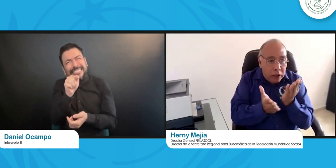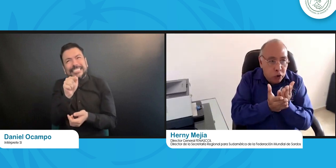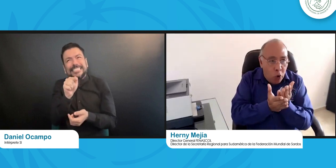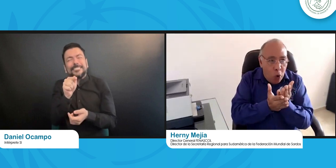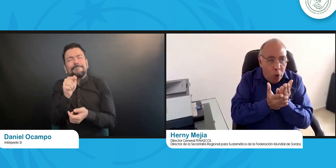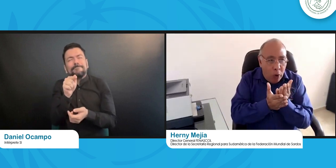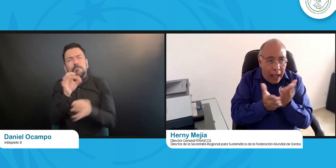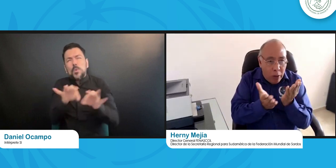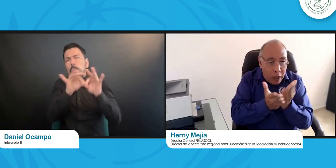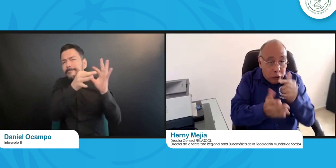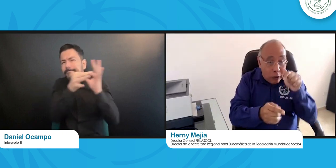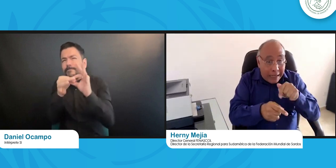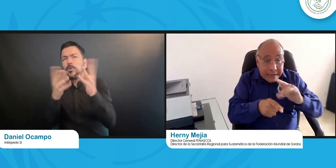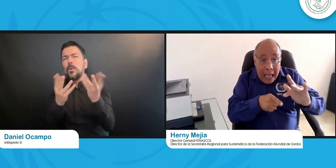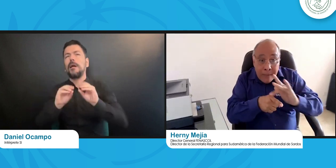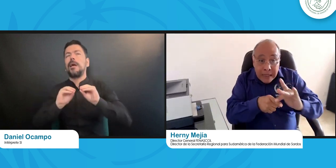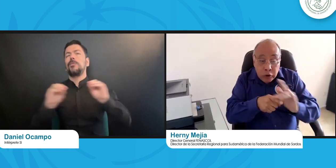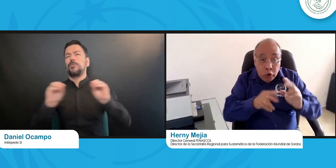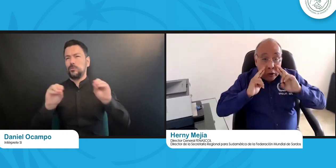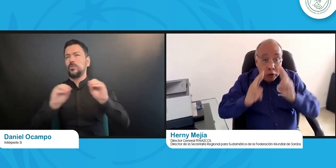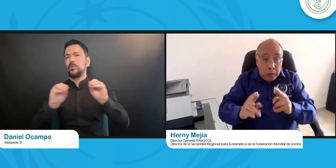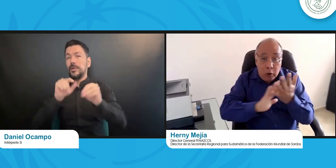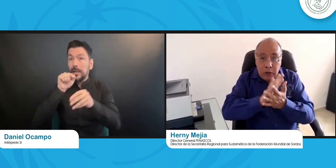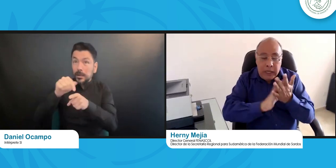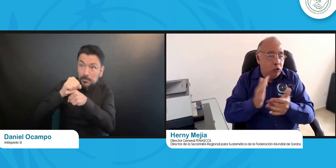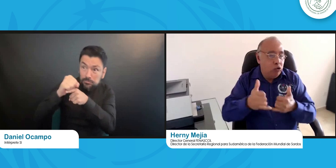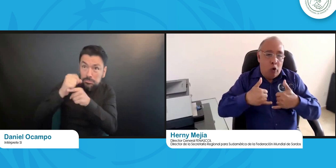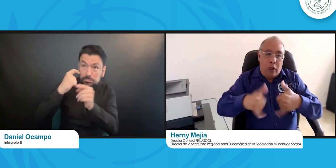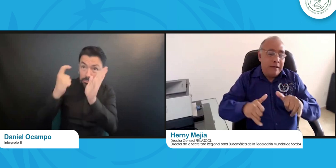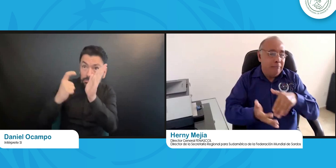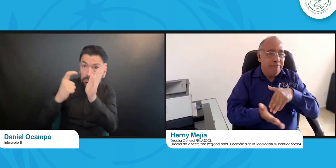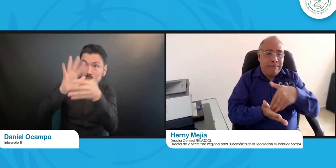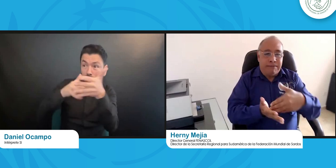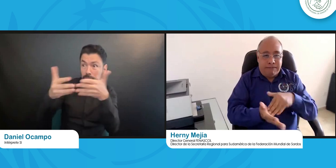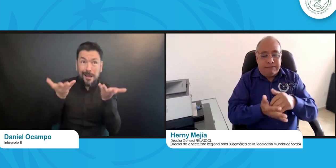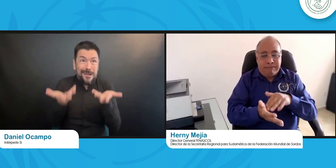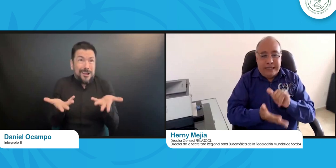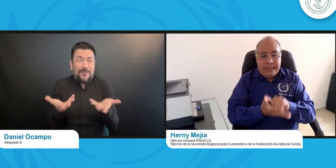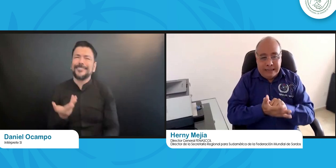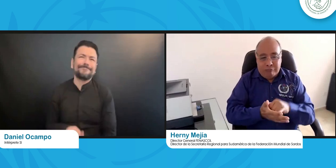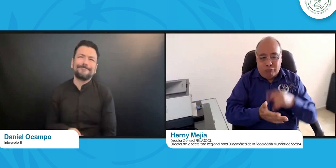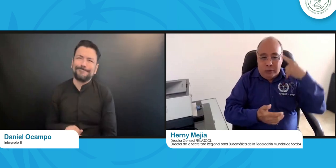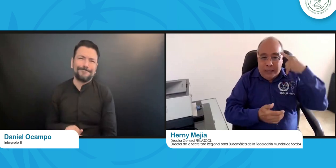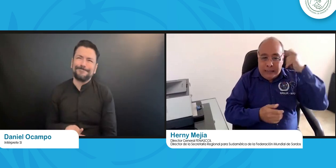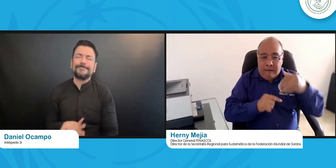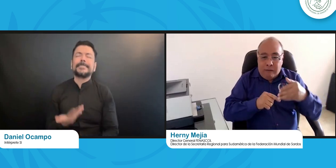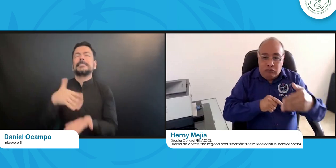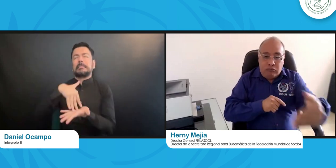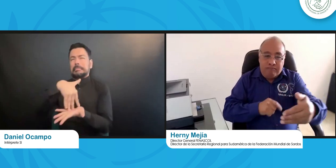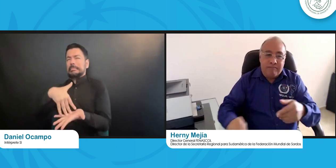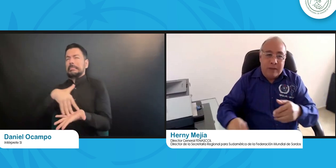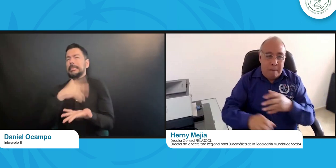especialmente en lo que respecta al plan educativo, a la educación. Ese reconocimiento a la lengua de señas no se